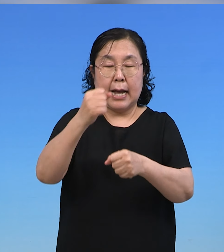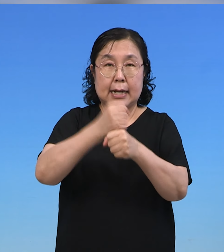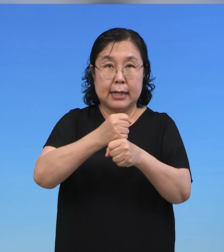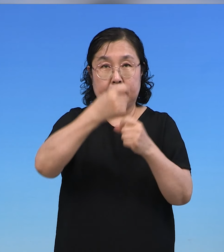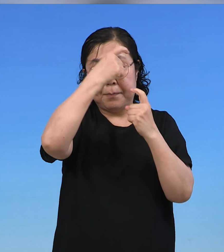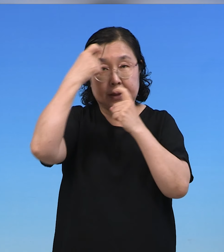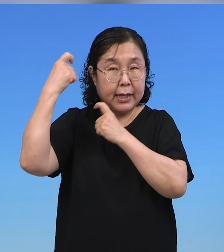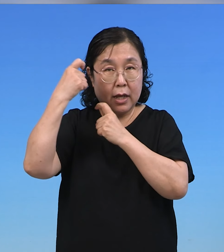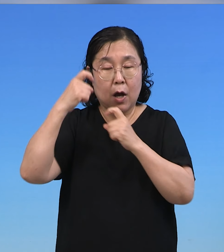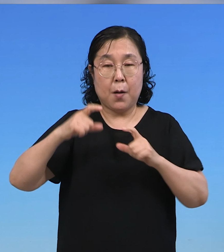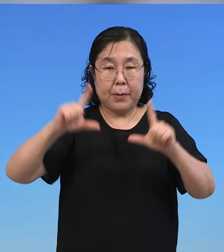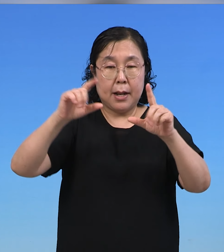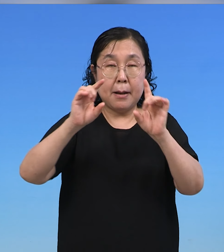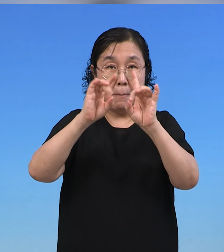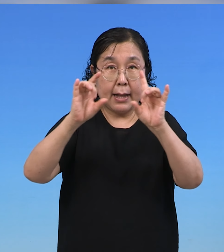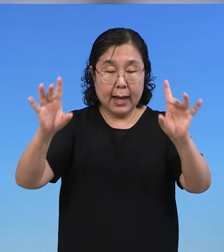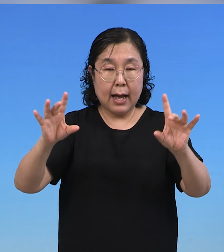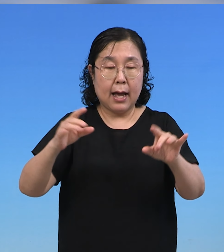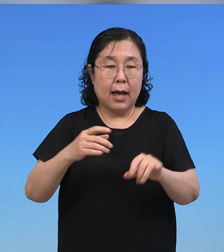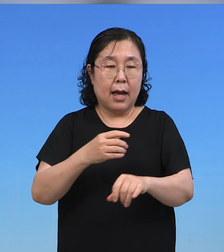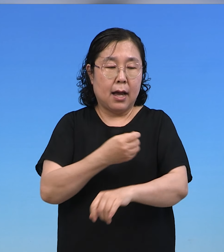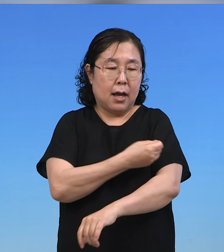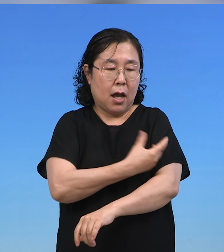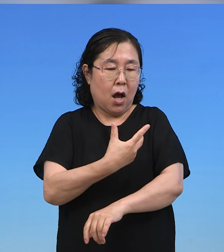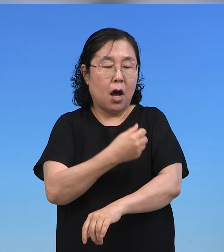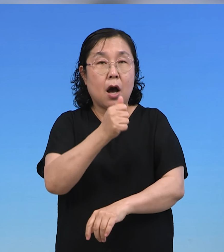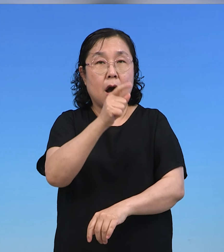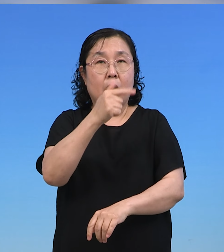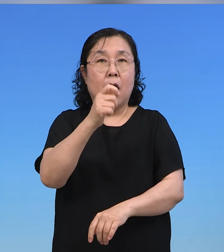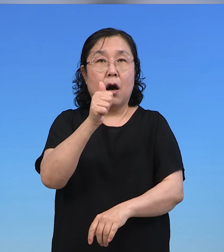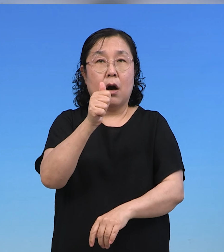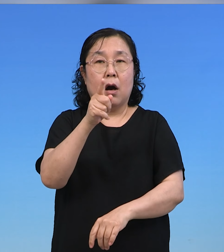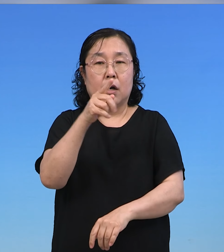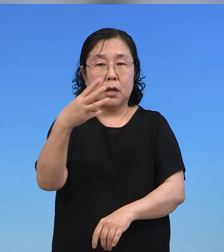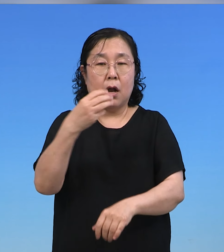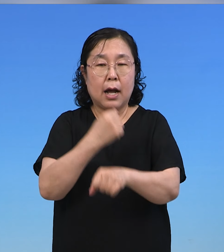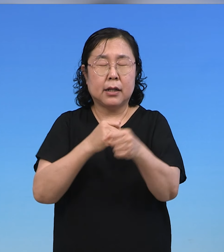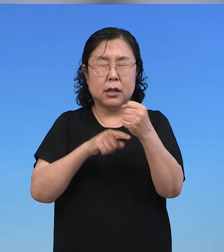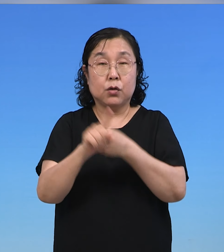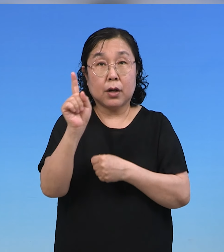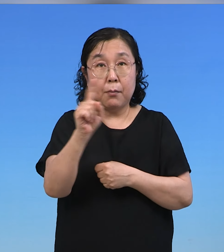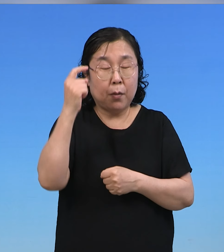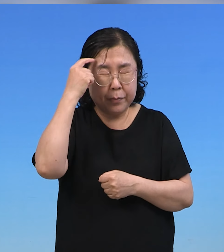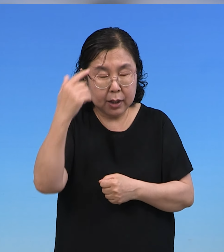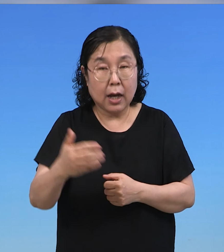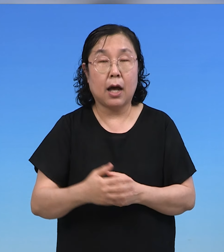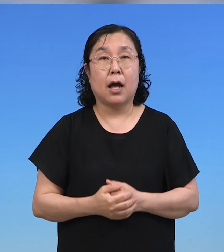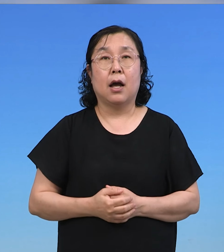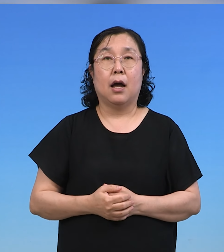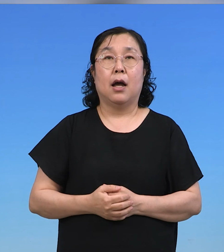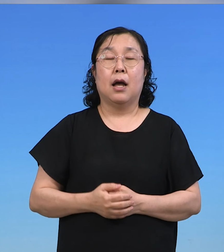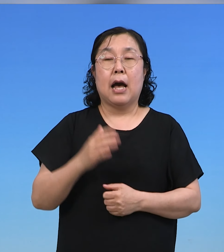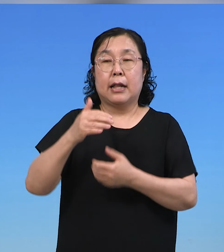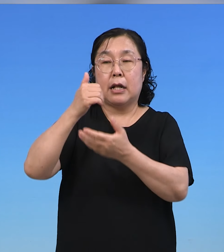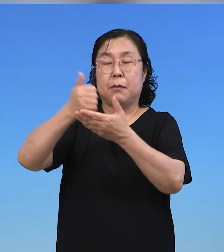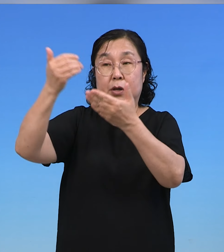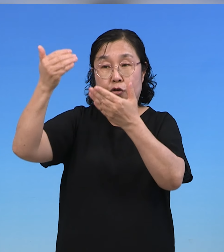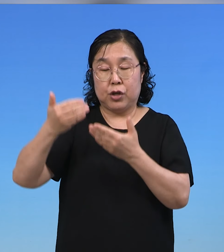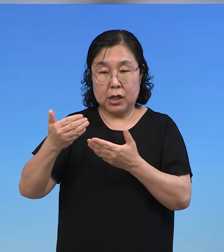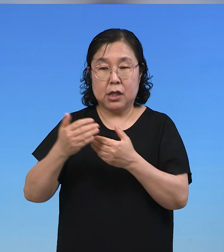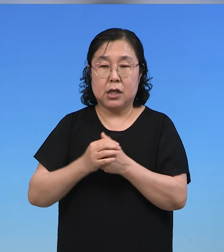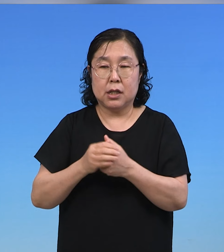두지 않겠다는 의지의 표현이에요. 그리고 분당 우리 교회는 매 창립